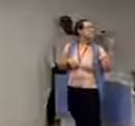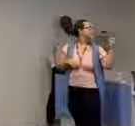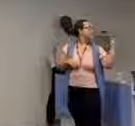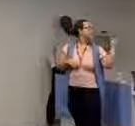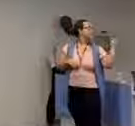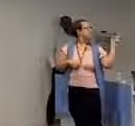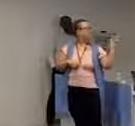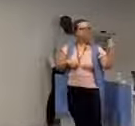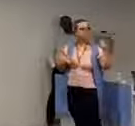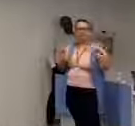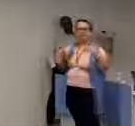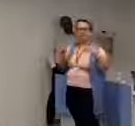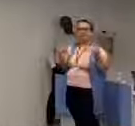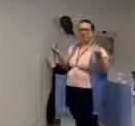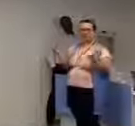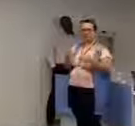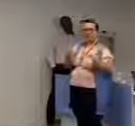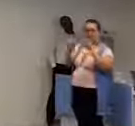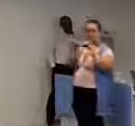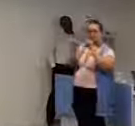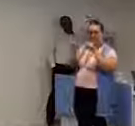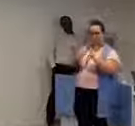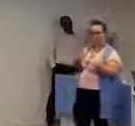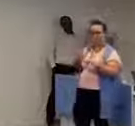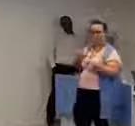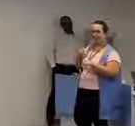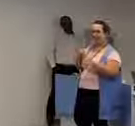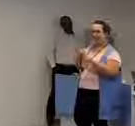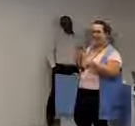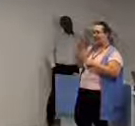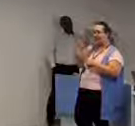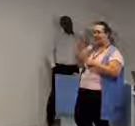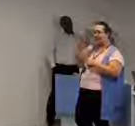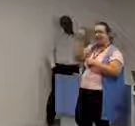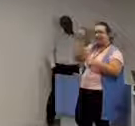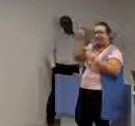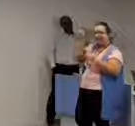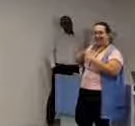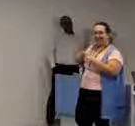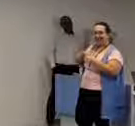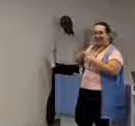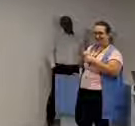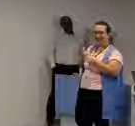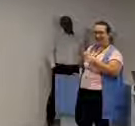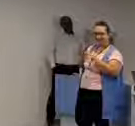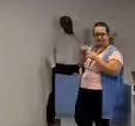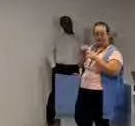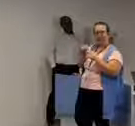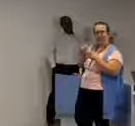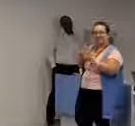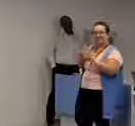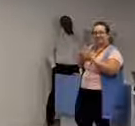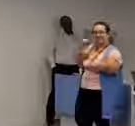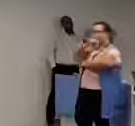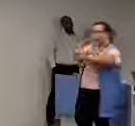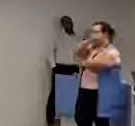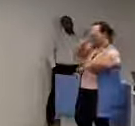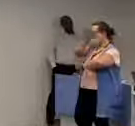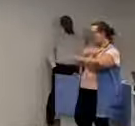Então são softwares que tem toda uma inteligência artificial específica para projetar estampos.